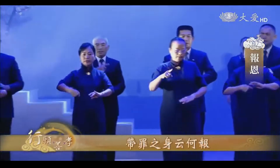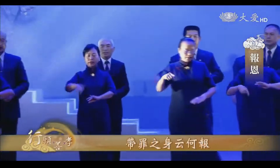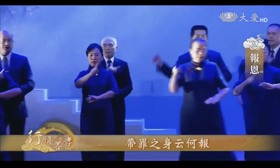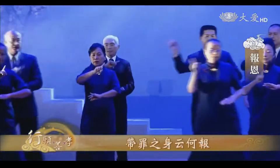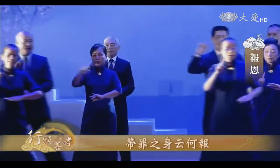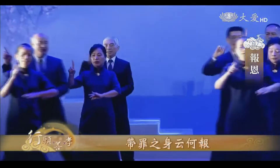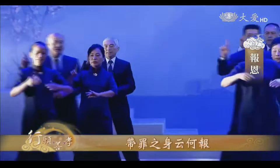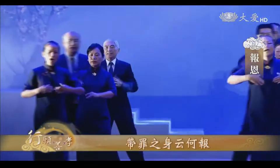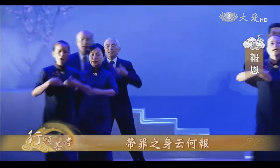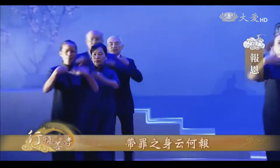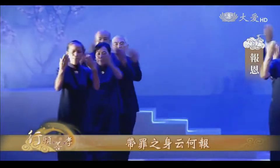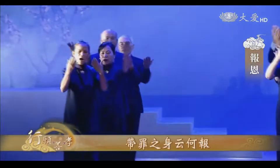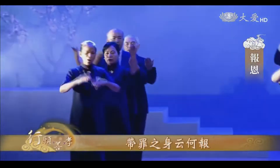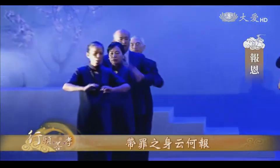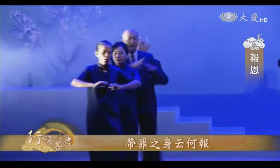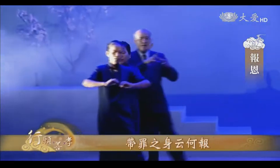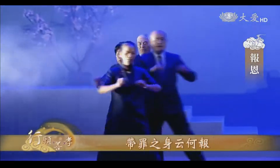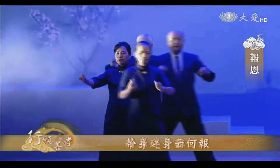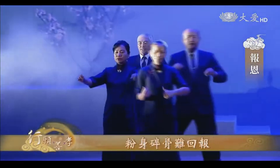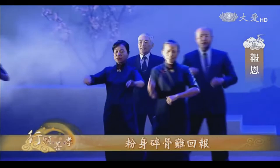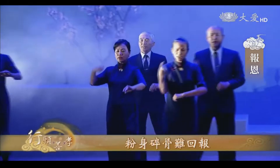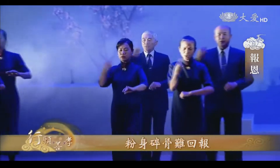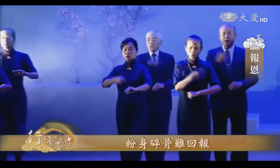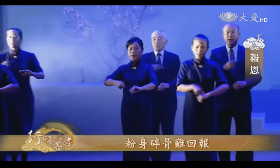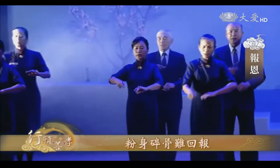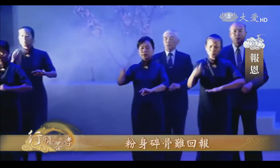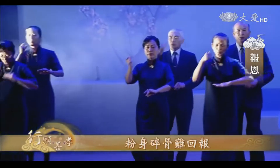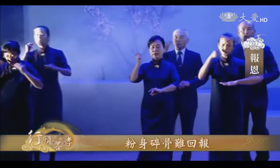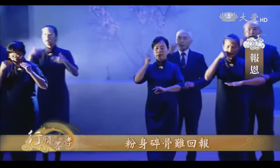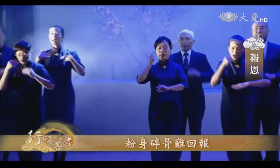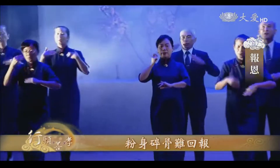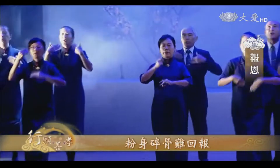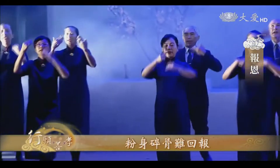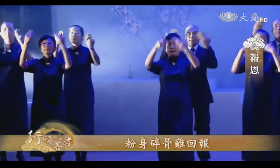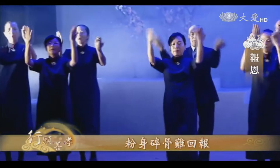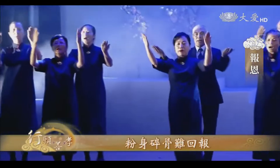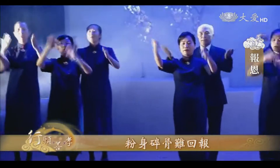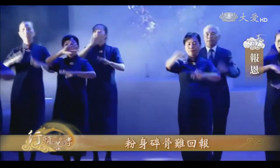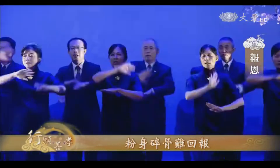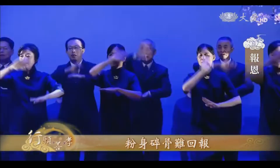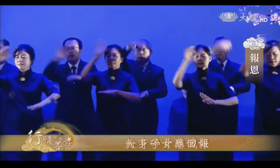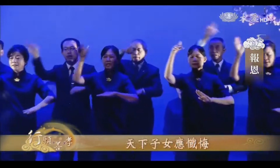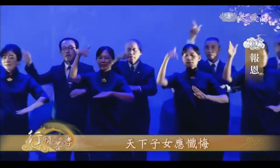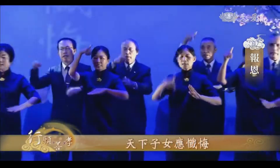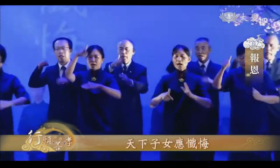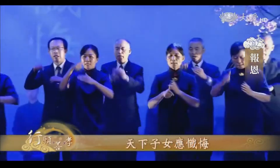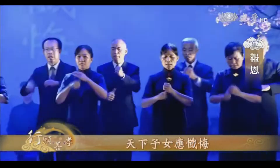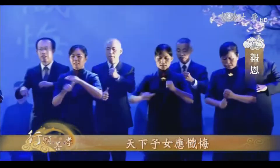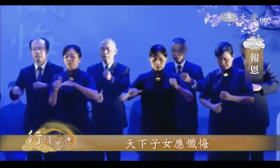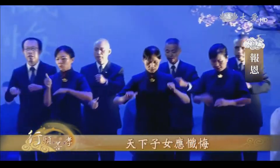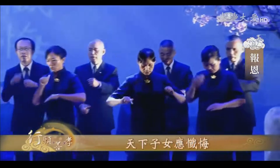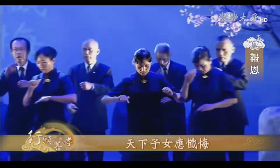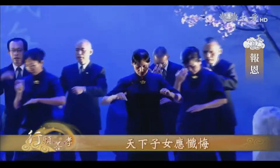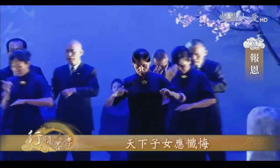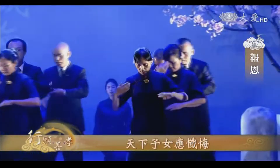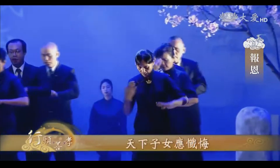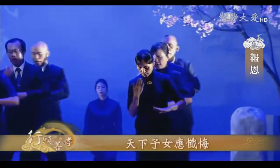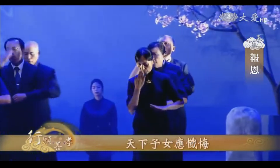深云何报，分身虽故难回报，天下子女应忏